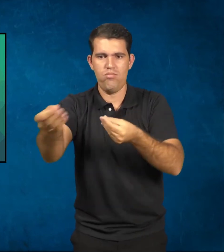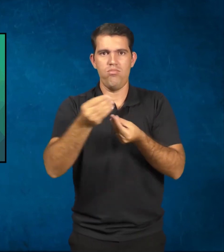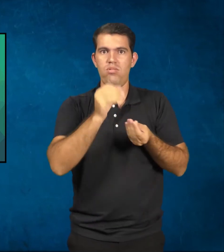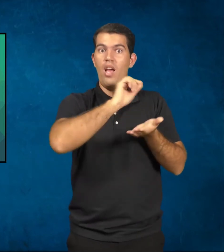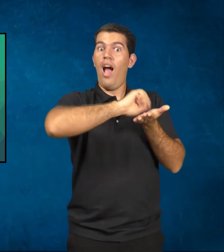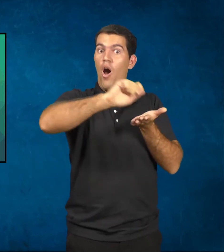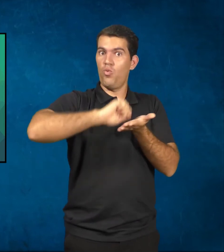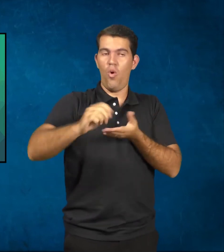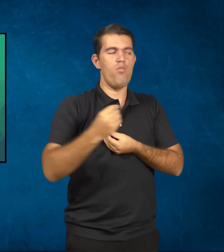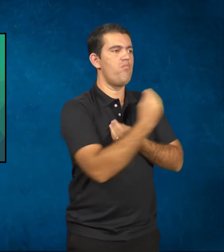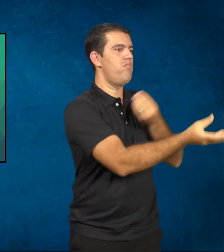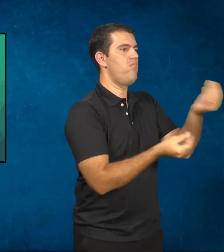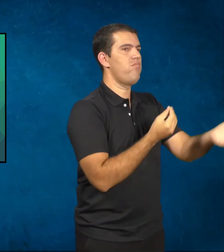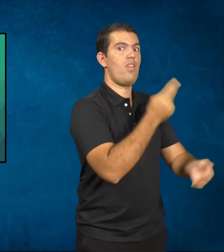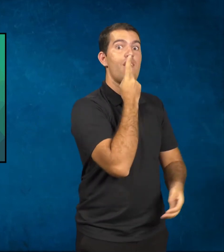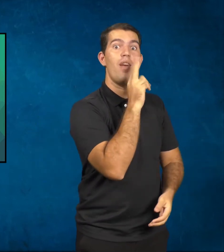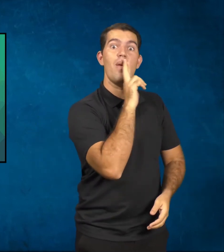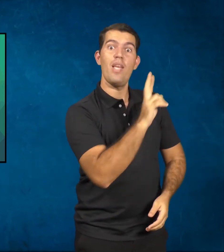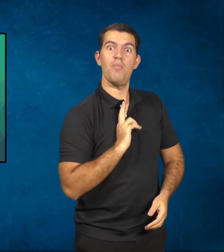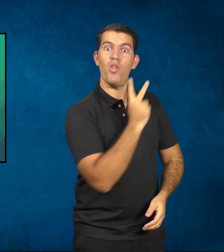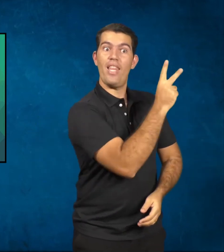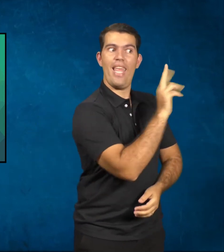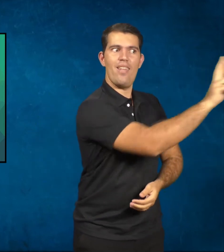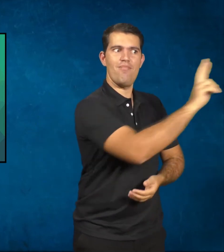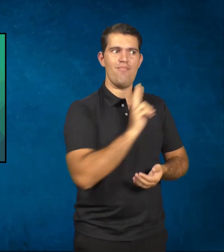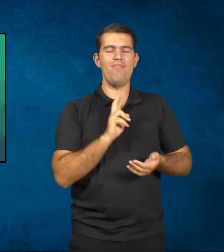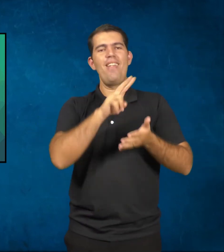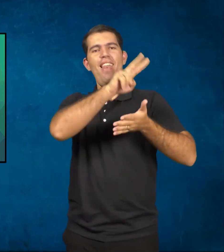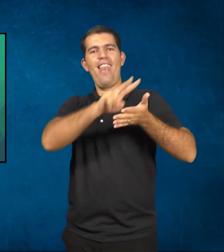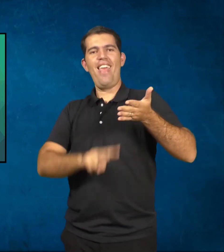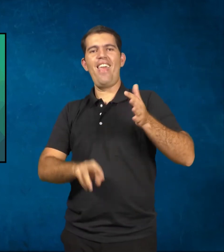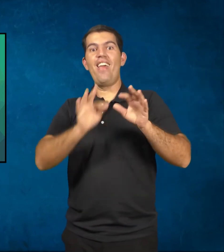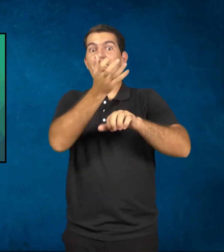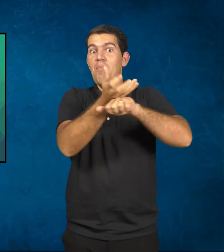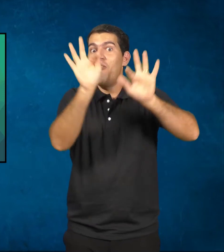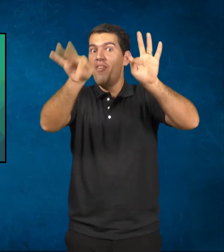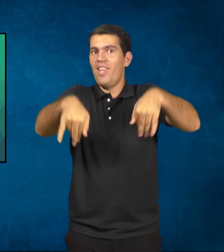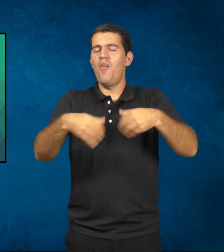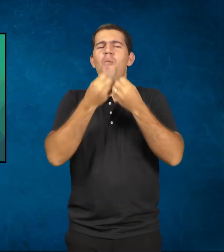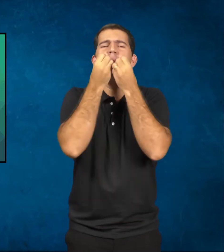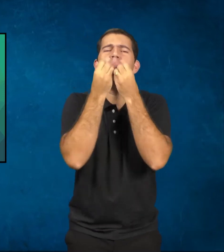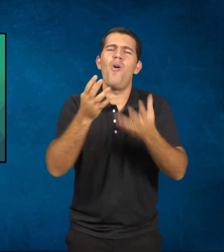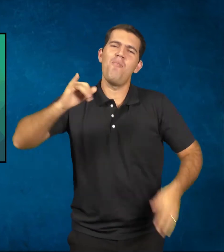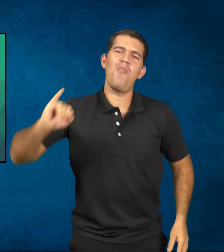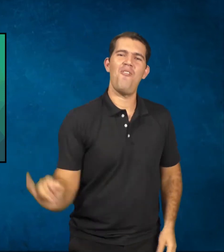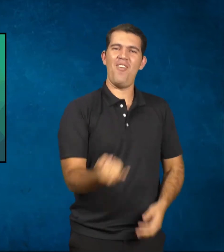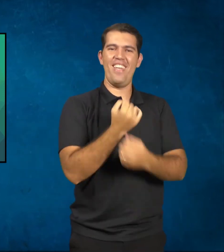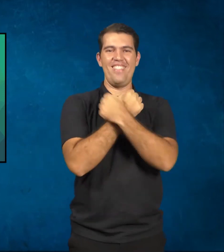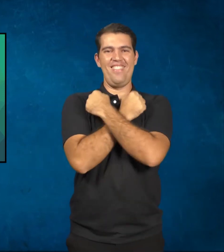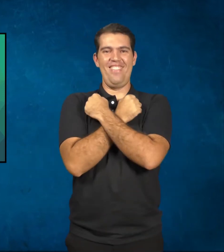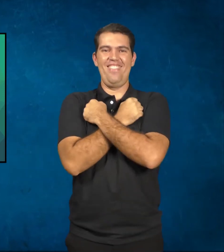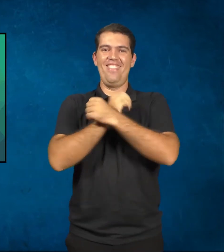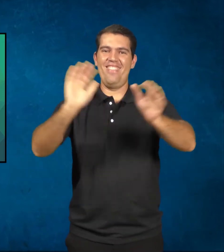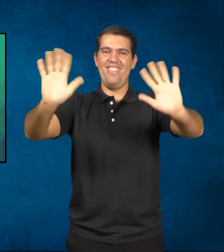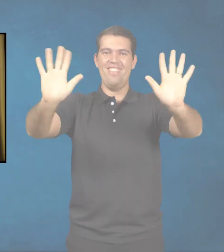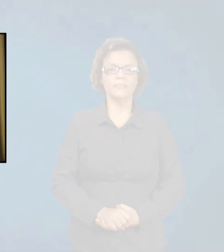e a resposta deles serão lidas no final da disciplina. Bom proveito, um forte abraço!